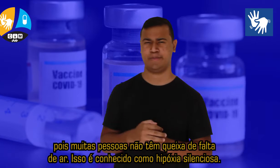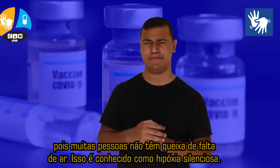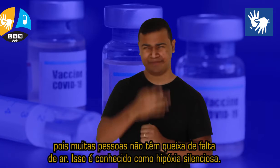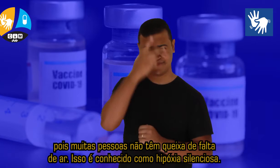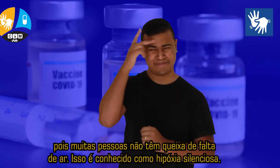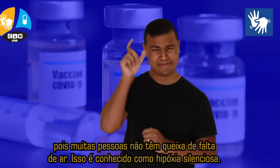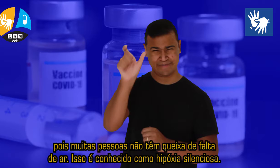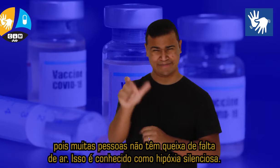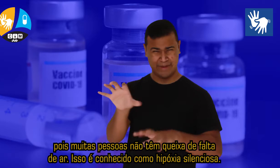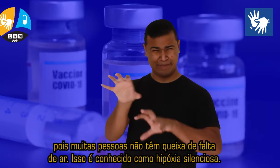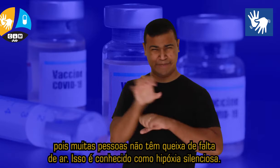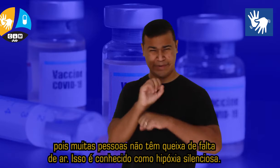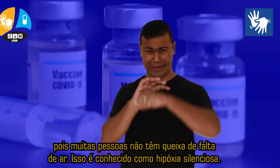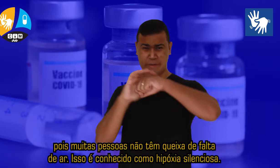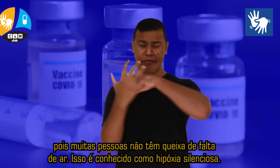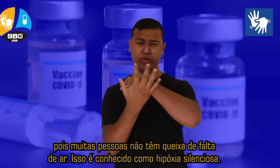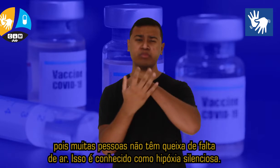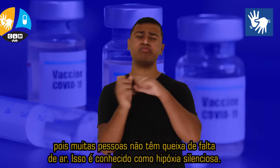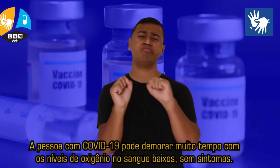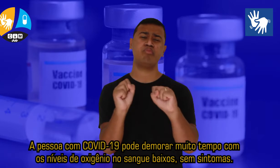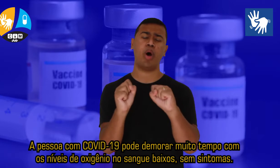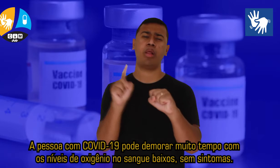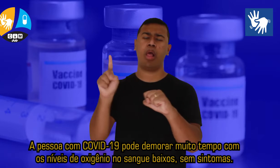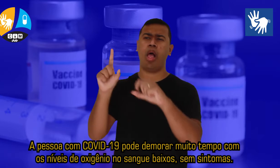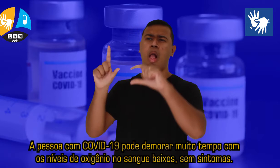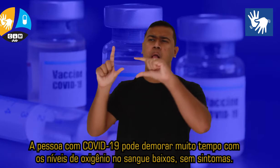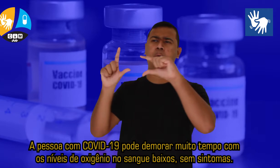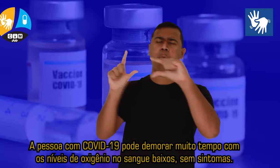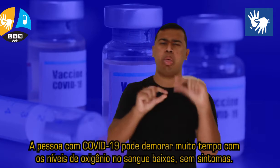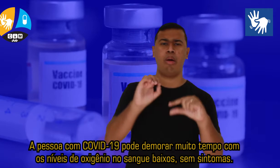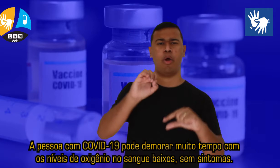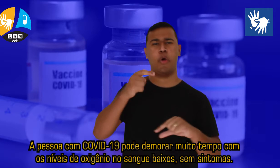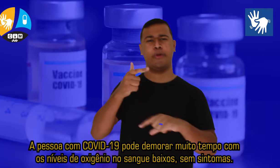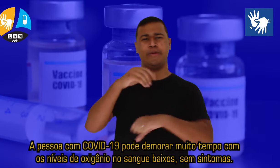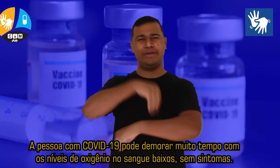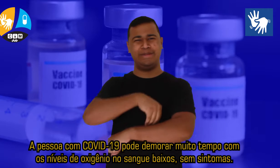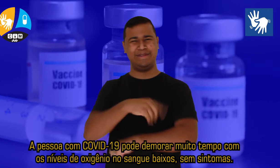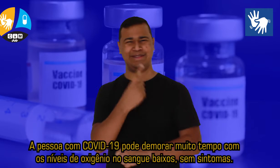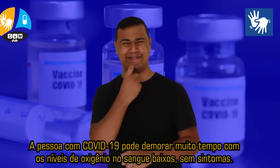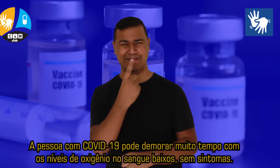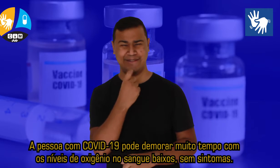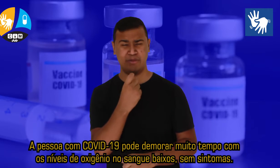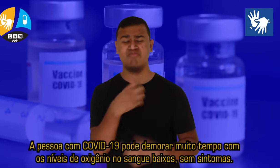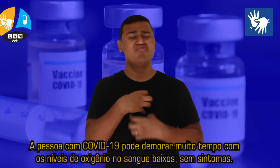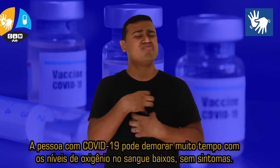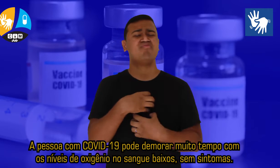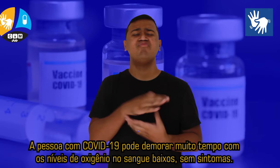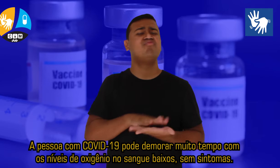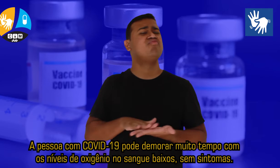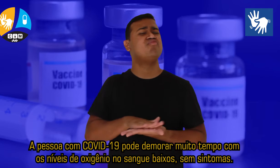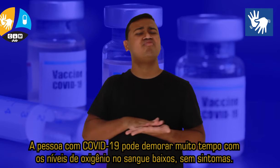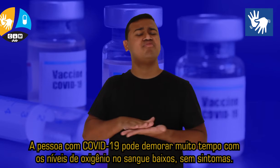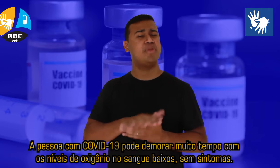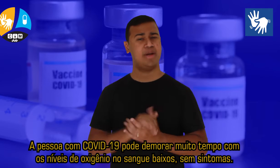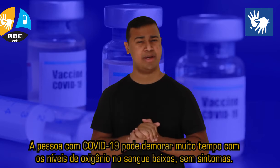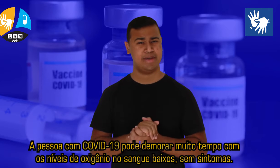hipóxia silenciosa. A pessoa com COVID-19 pode demorar muito tempo com os níveis de oxigênio no